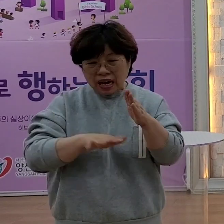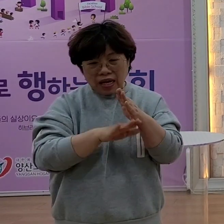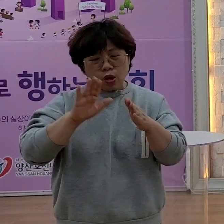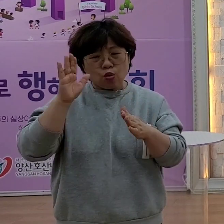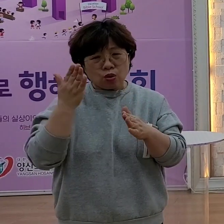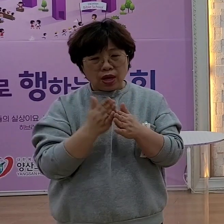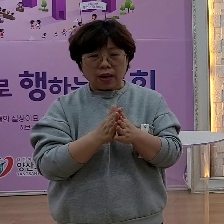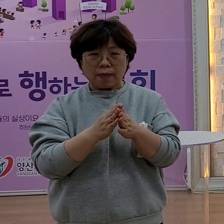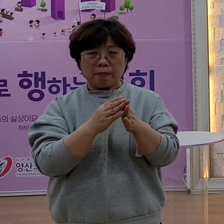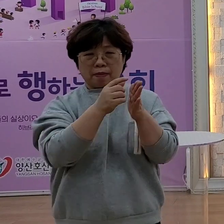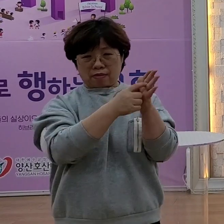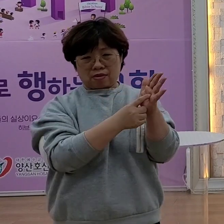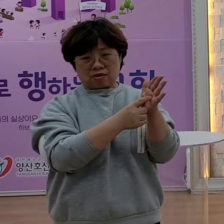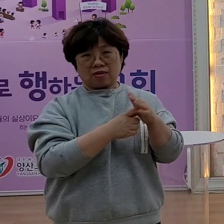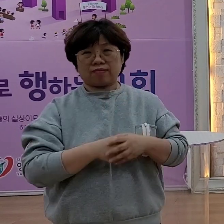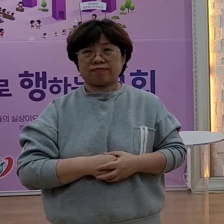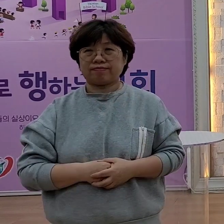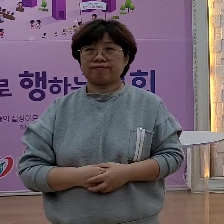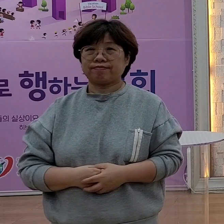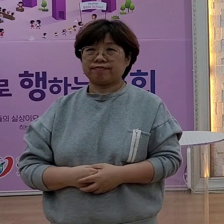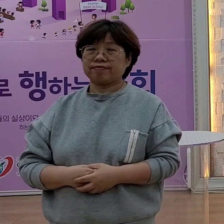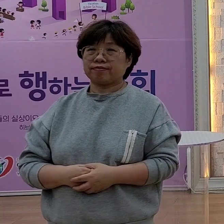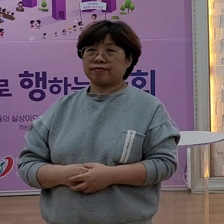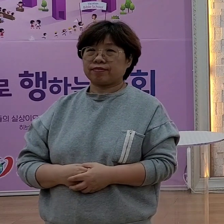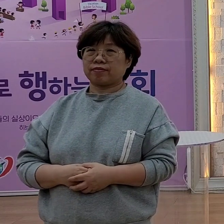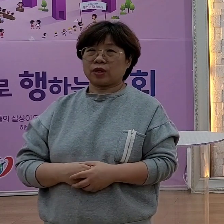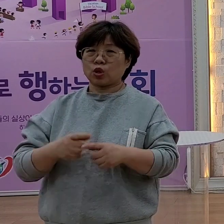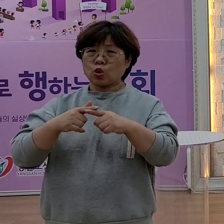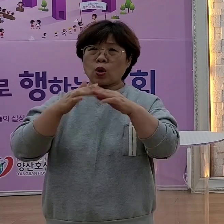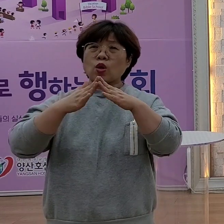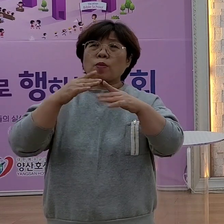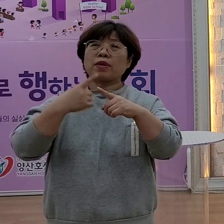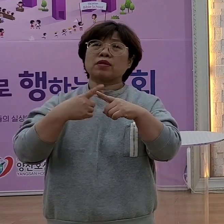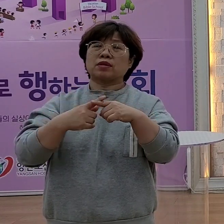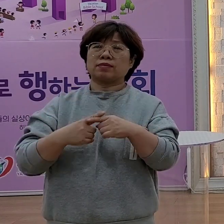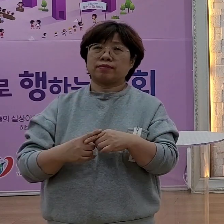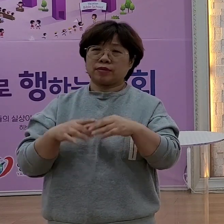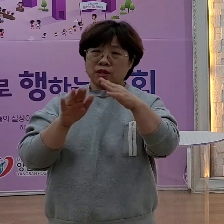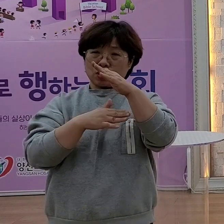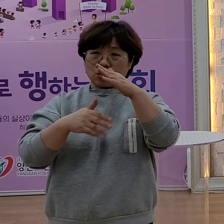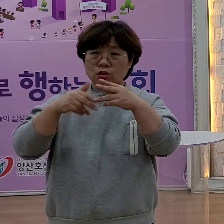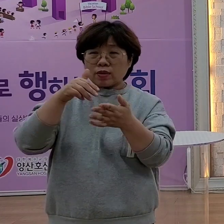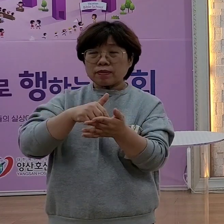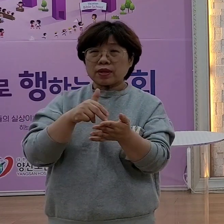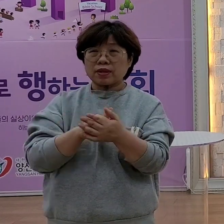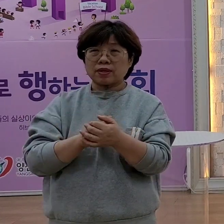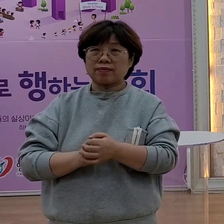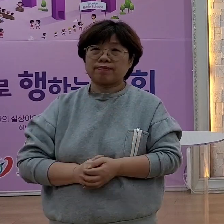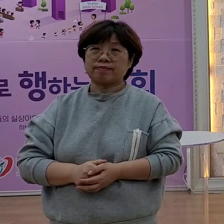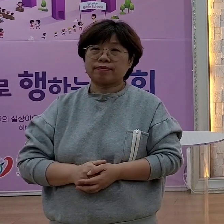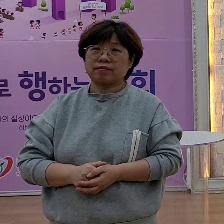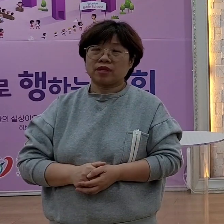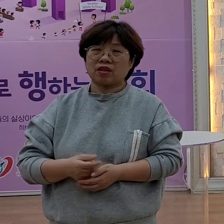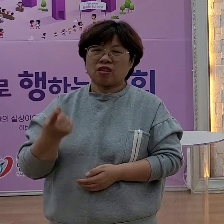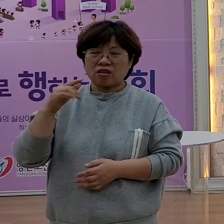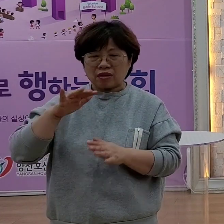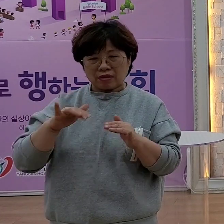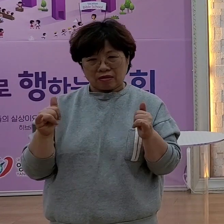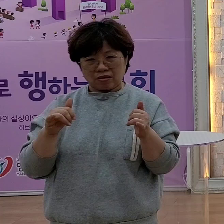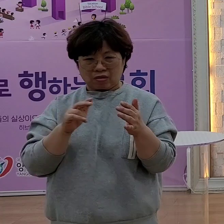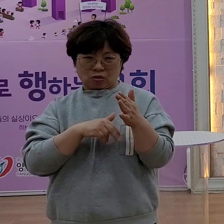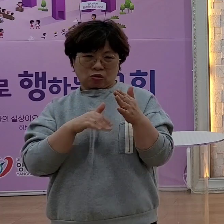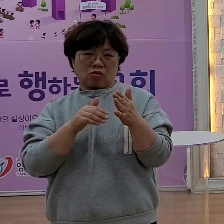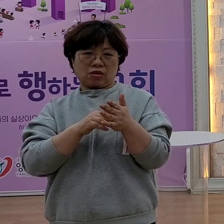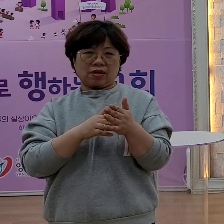거예요. 교회는 어떨까요? 교회도 마찬가지예요. 성도는 어떤 사람은 아이고